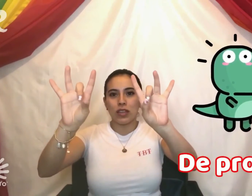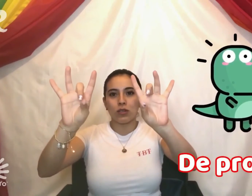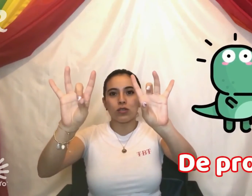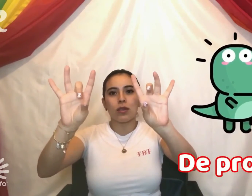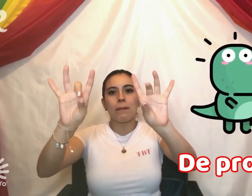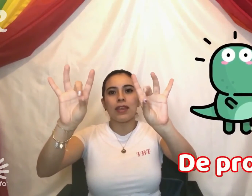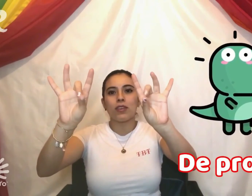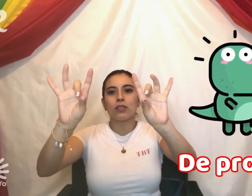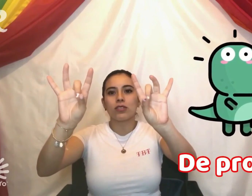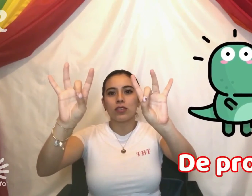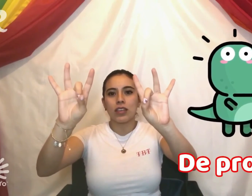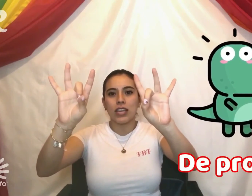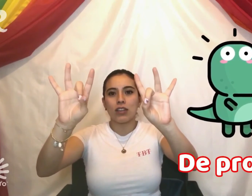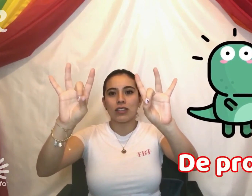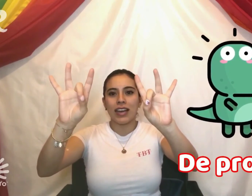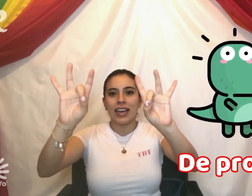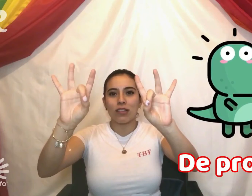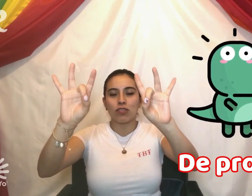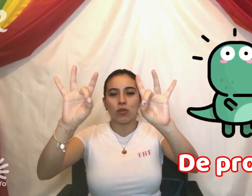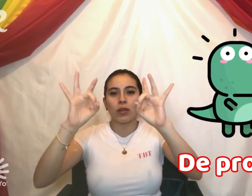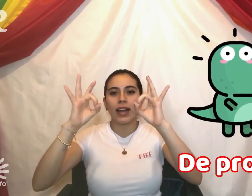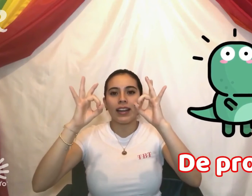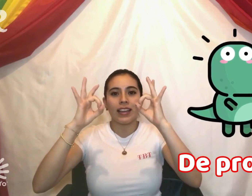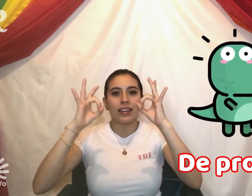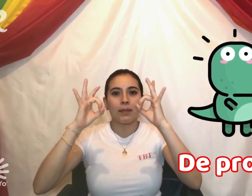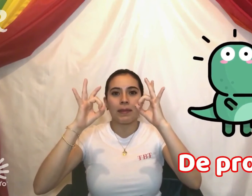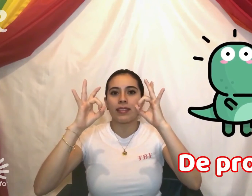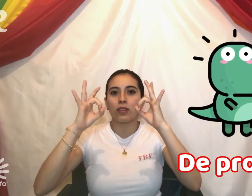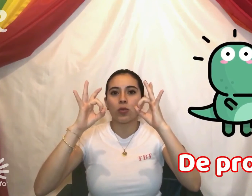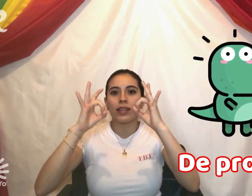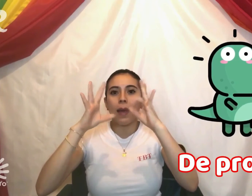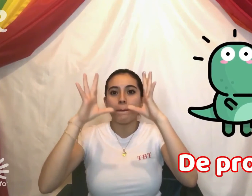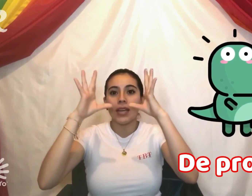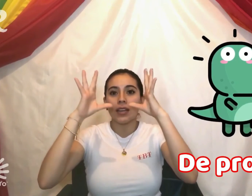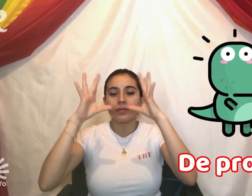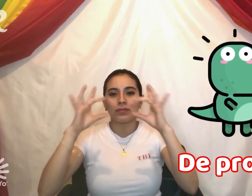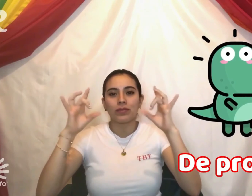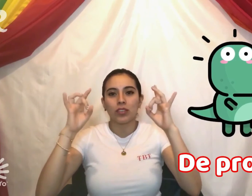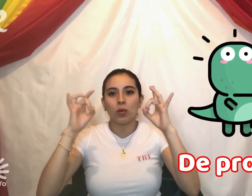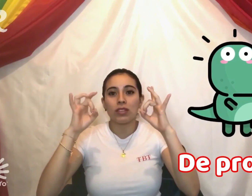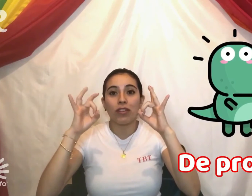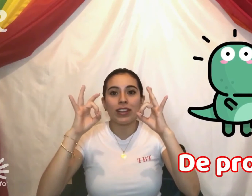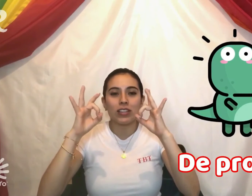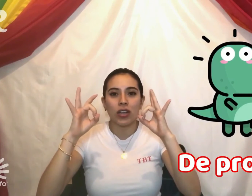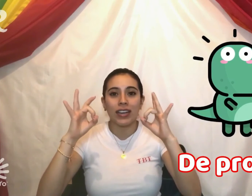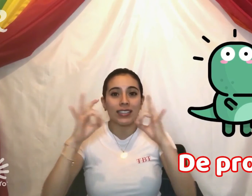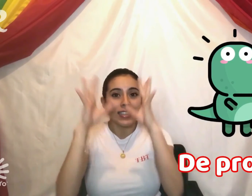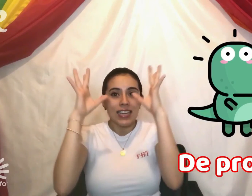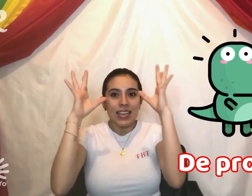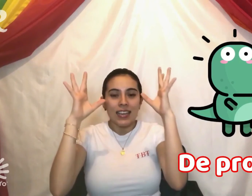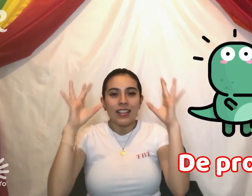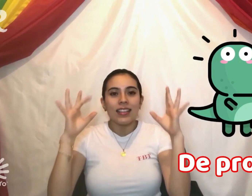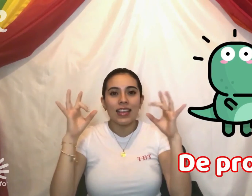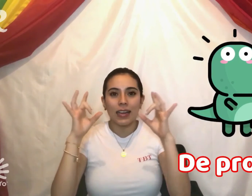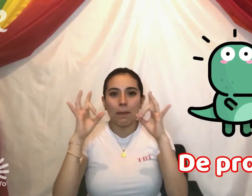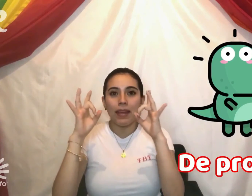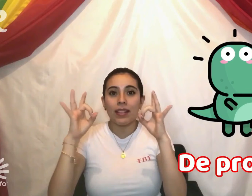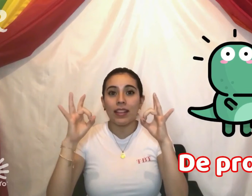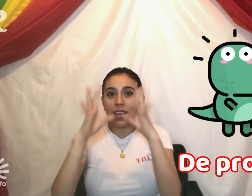dedos medios y los agarra nuestro pulgar y de repente los suelta como si fueran a chocar. De repente,